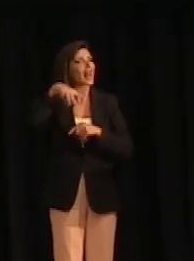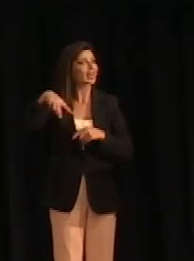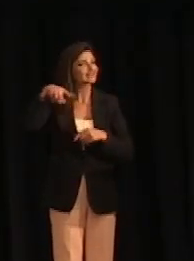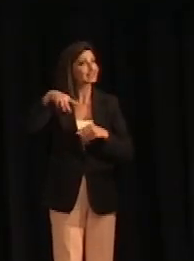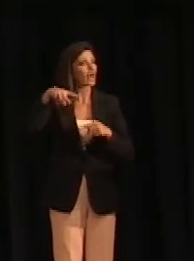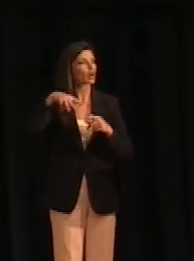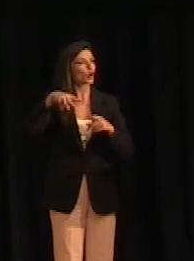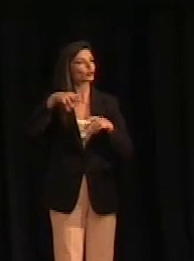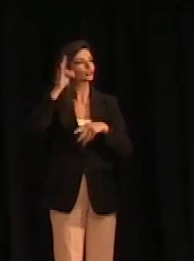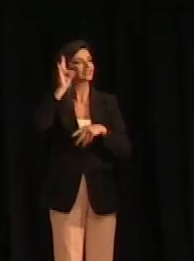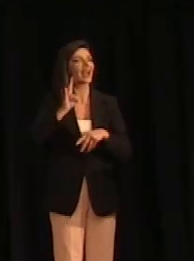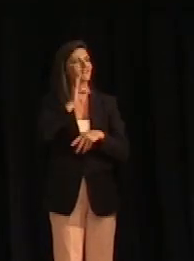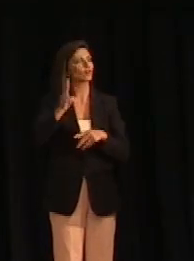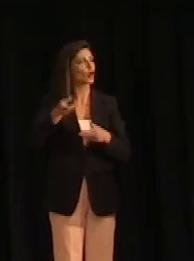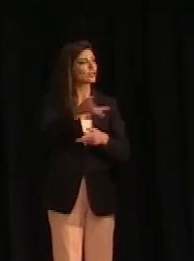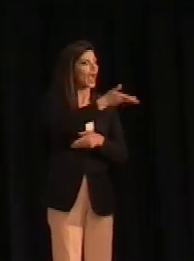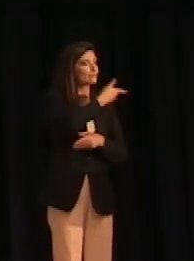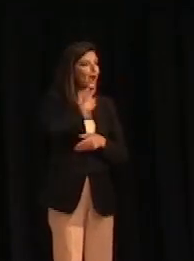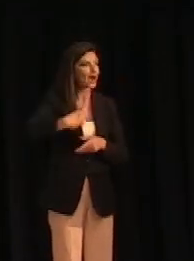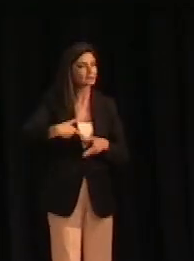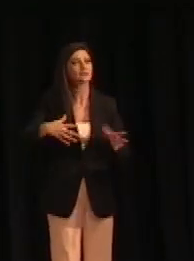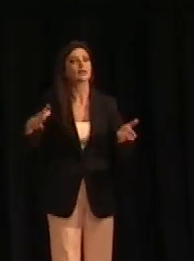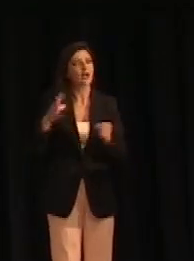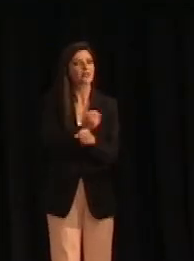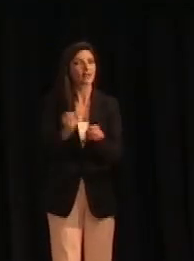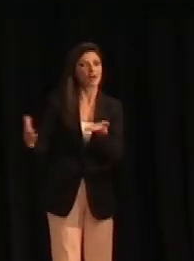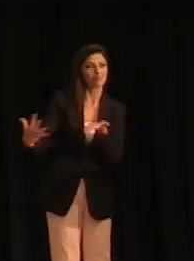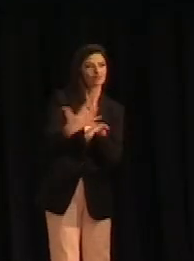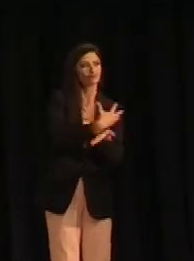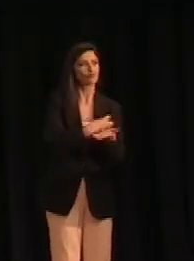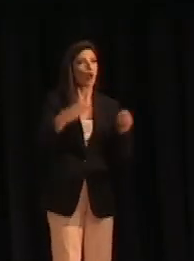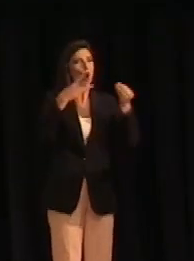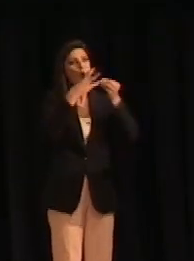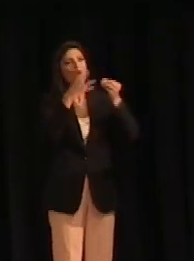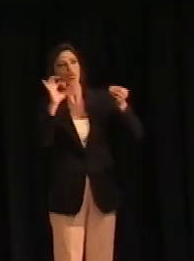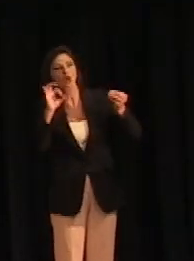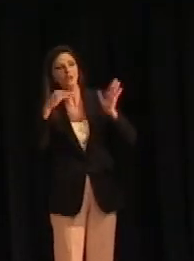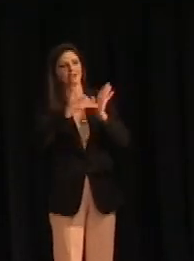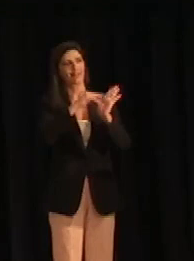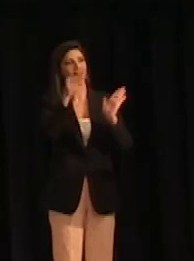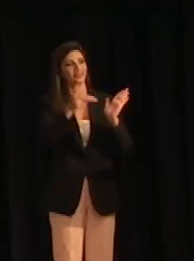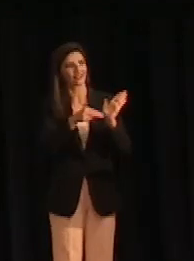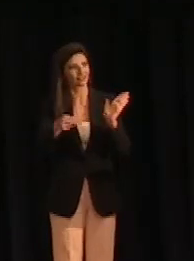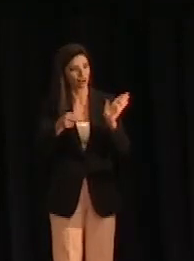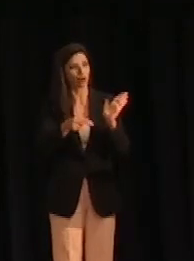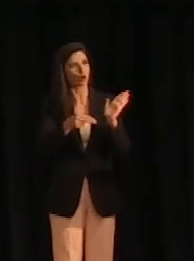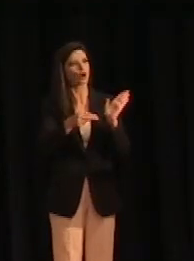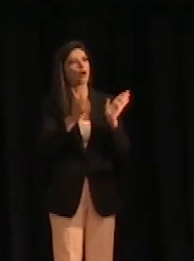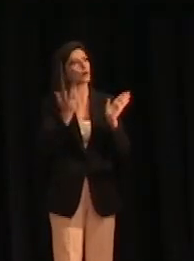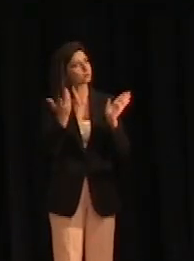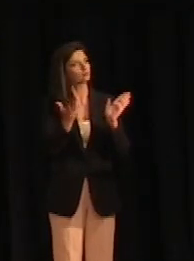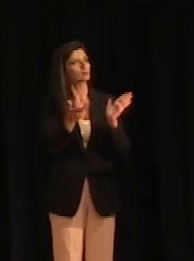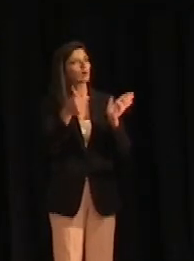συνδετημόνων, αξίωσε να μαζέψει 80.000 ευρώ και η διάθεσή τους έχει